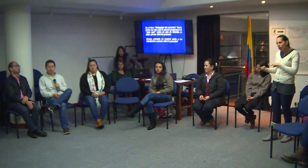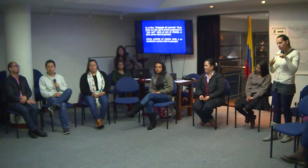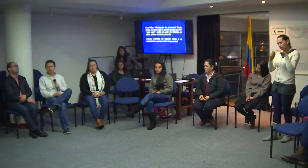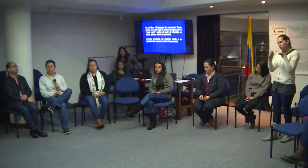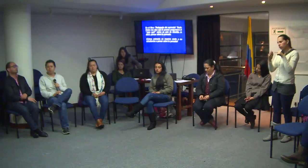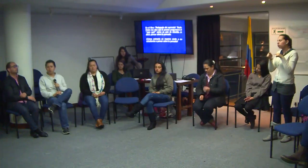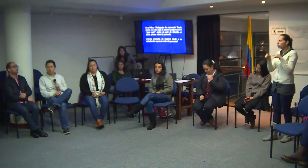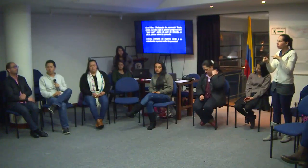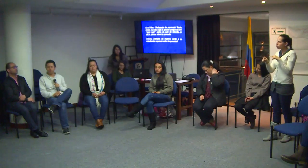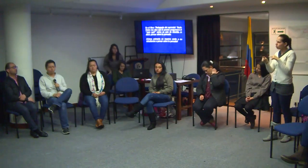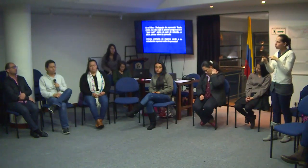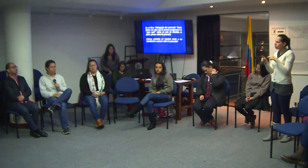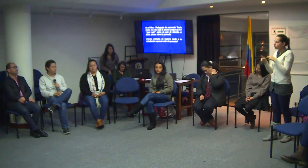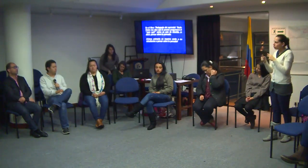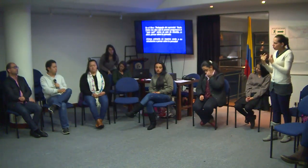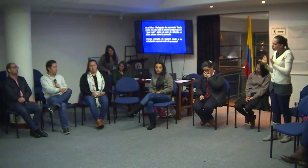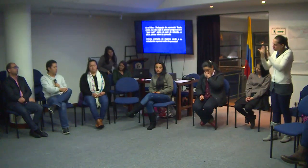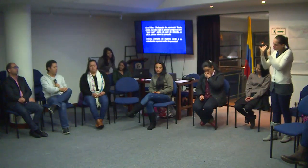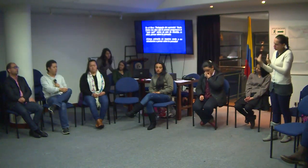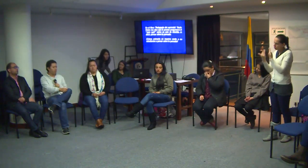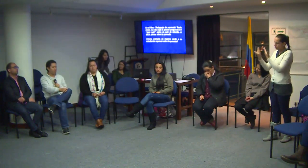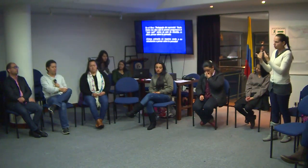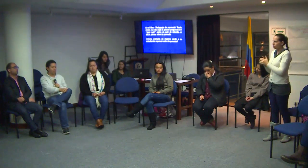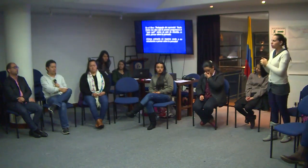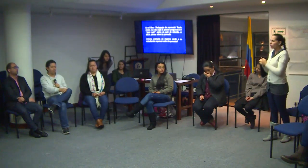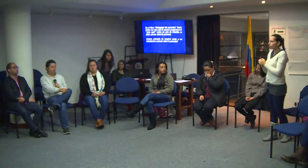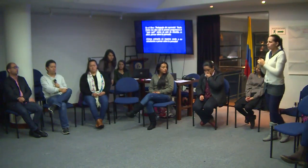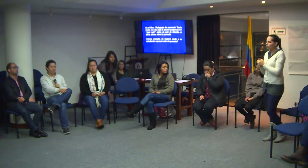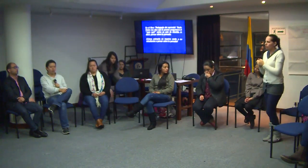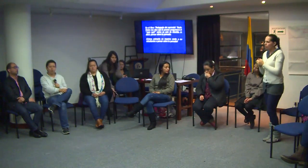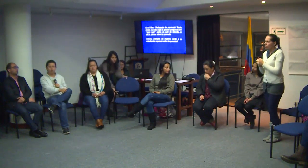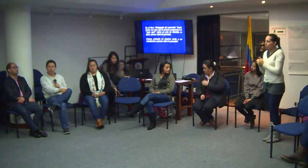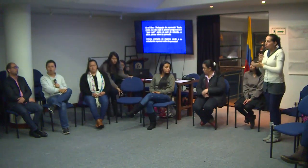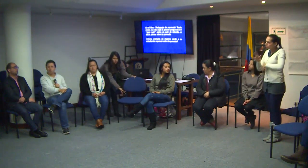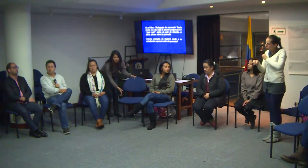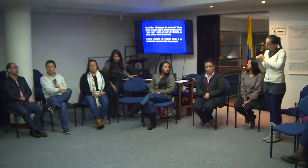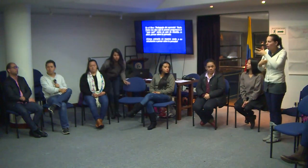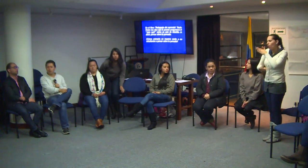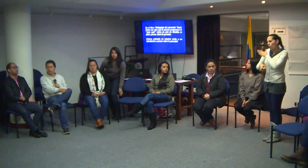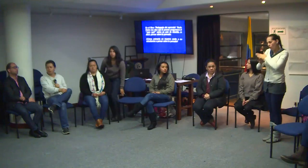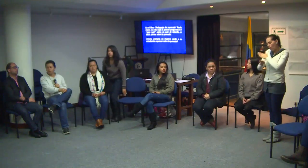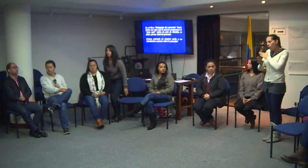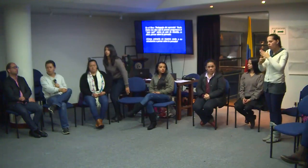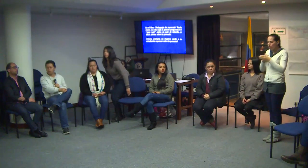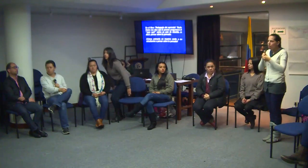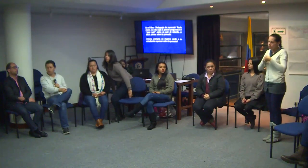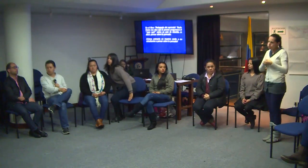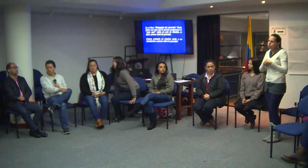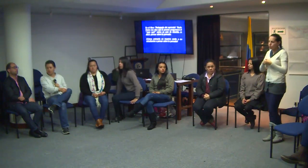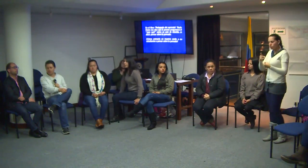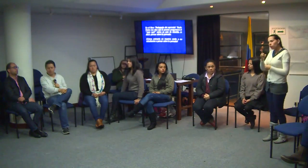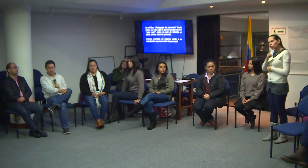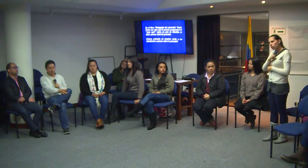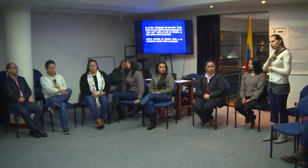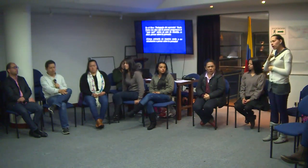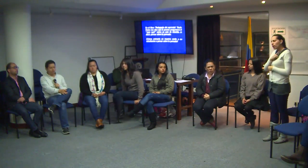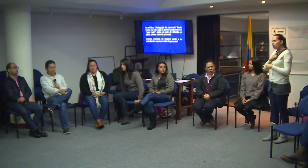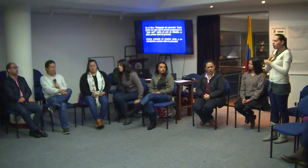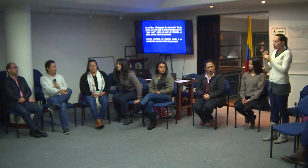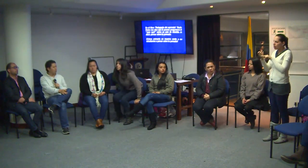por los beneficios que brindó. Y sigo vinculado a la universidad. Estoy como docente de cátedra,